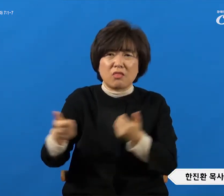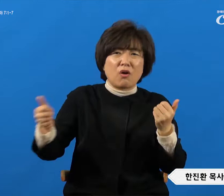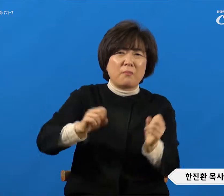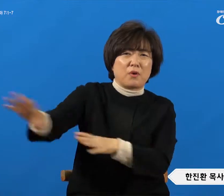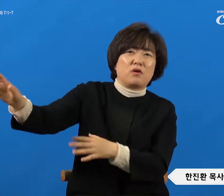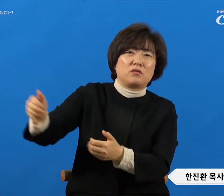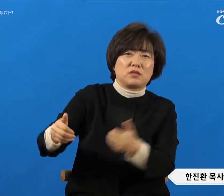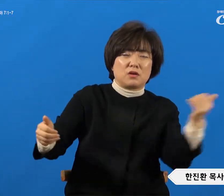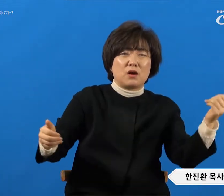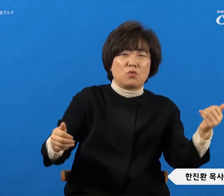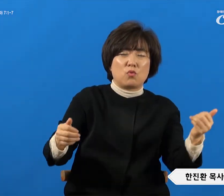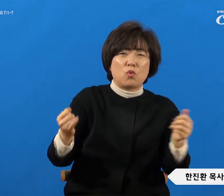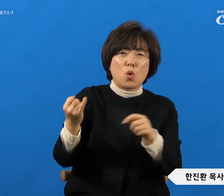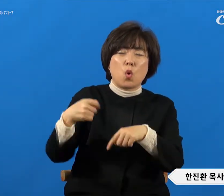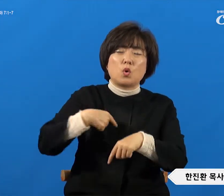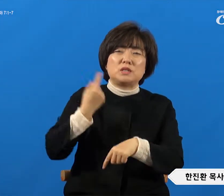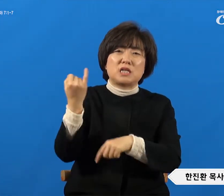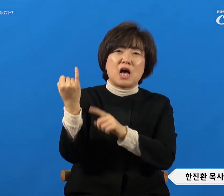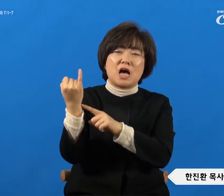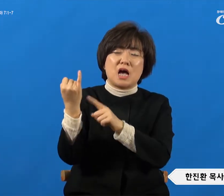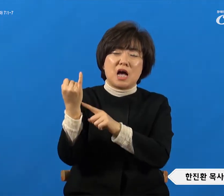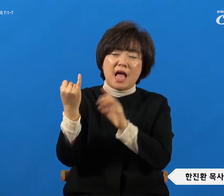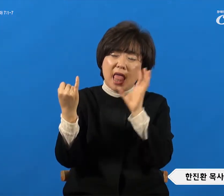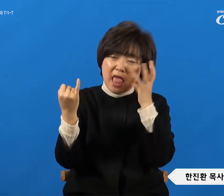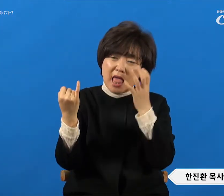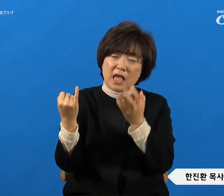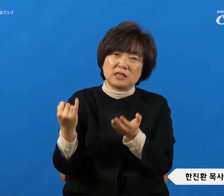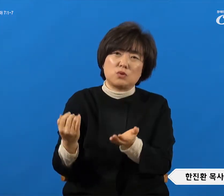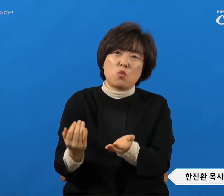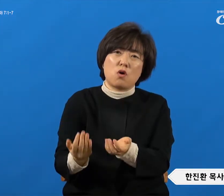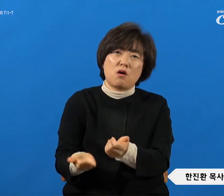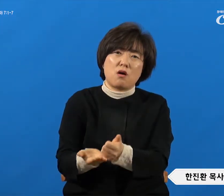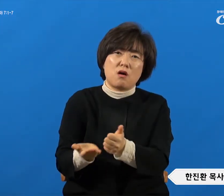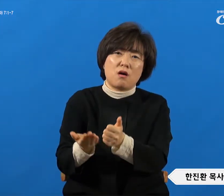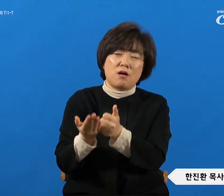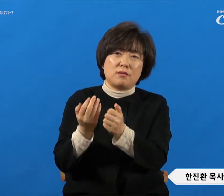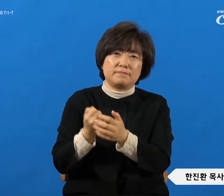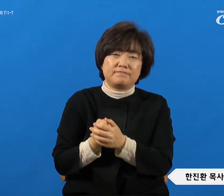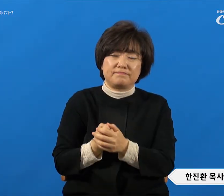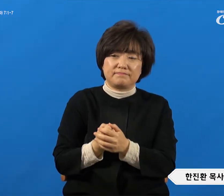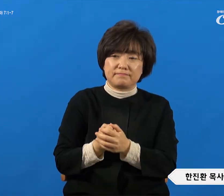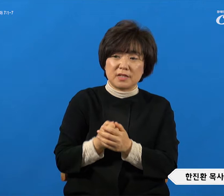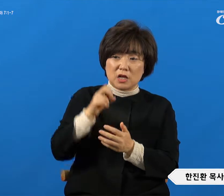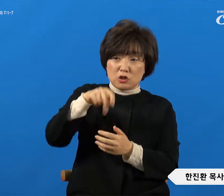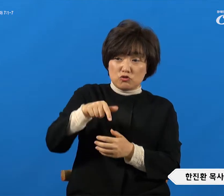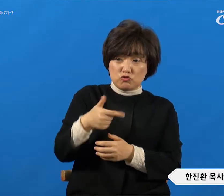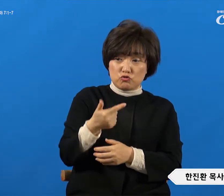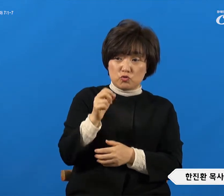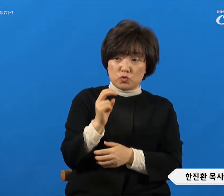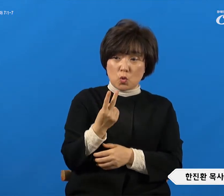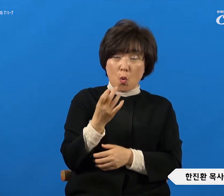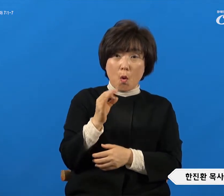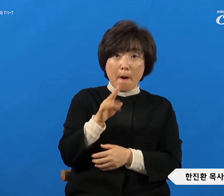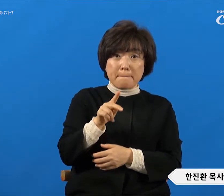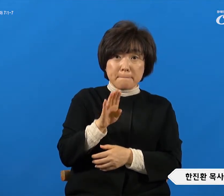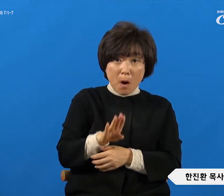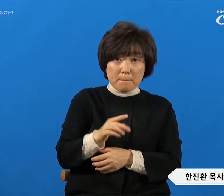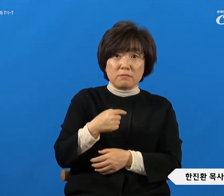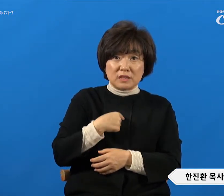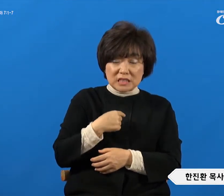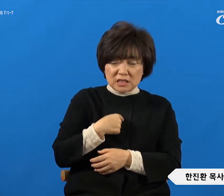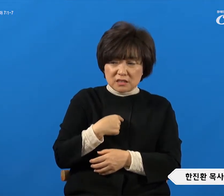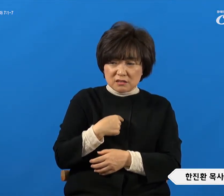떠나버리고 이제 미혼모 혼자서 아기를 키워야 됩니다. 윤용범 씨는 그런